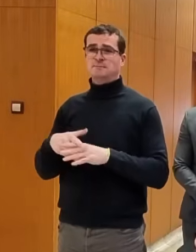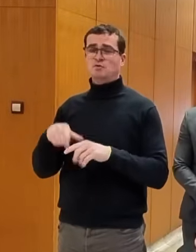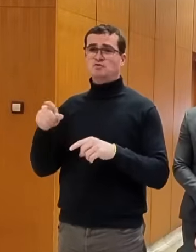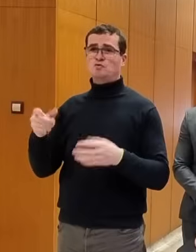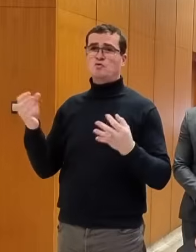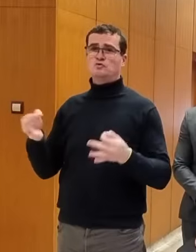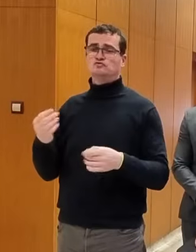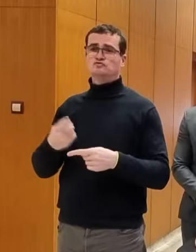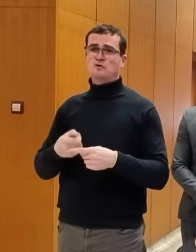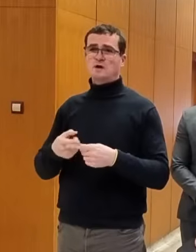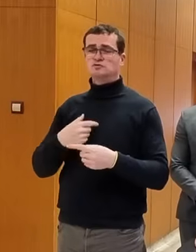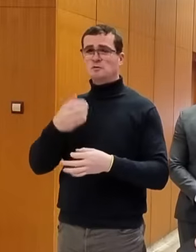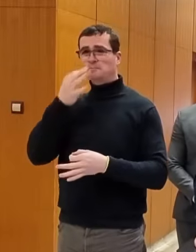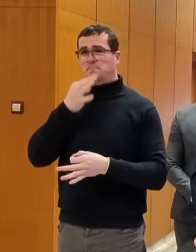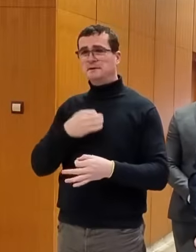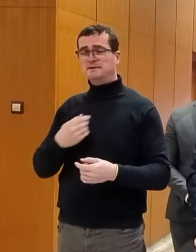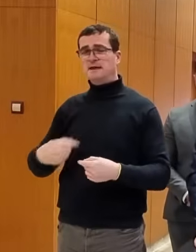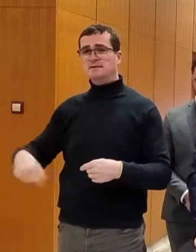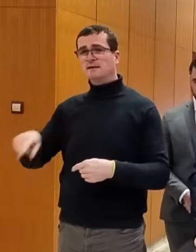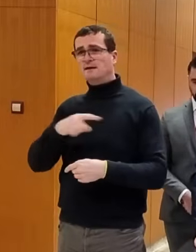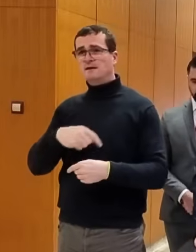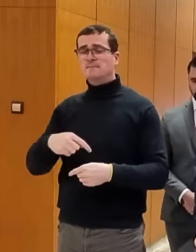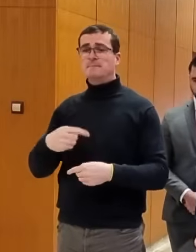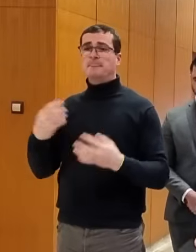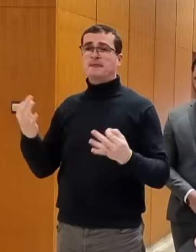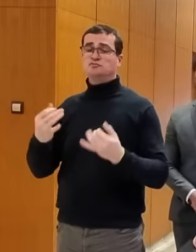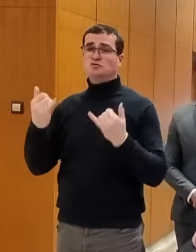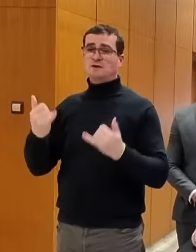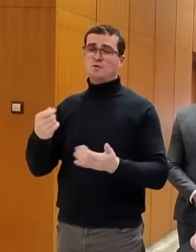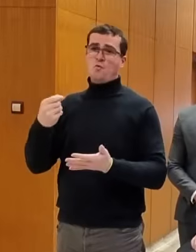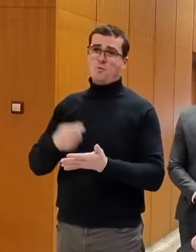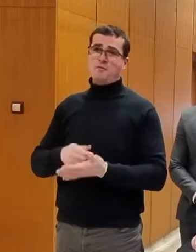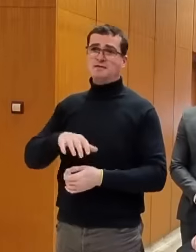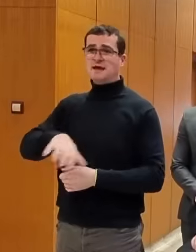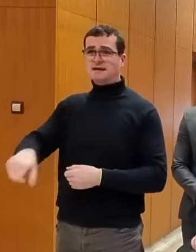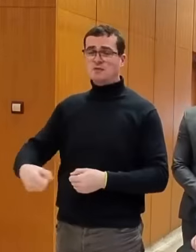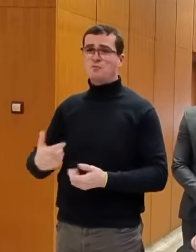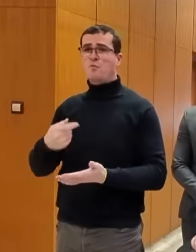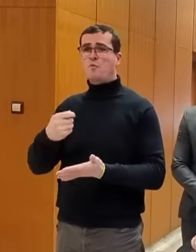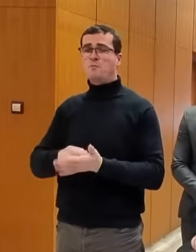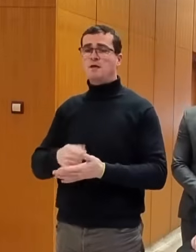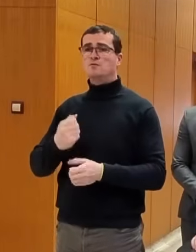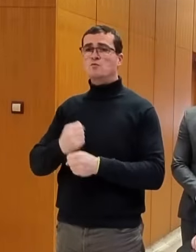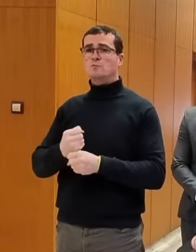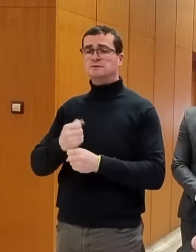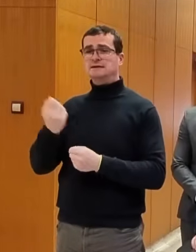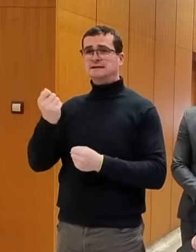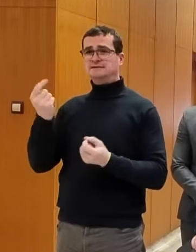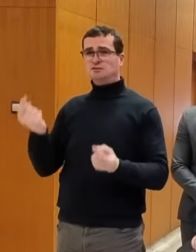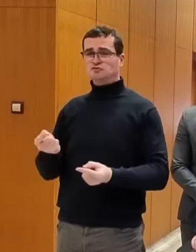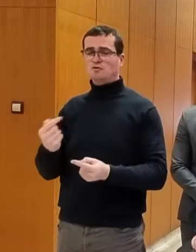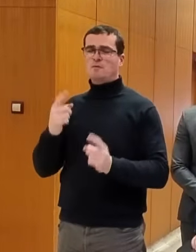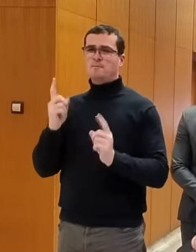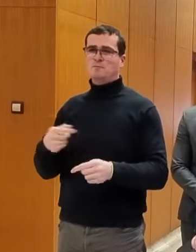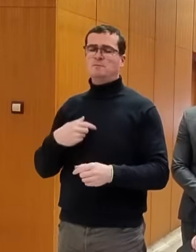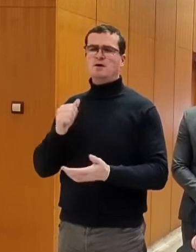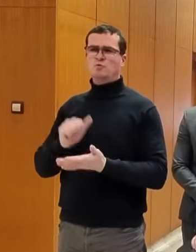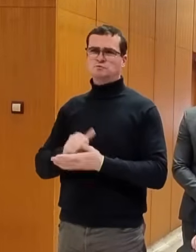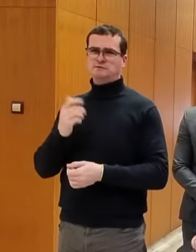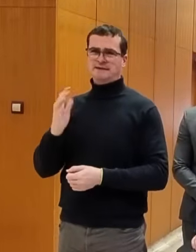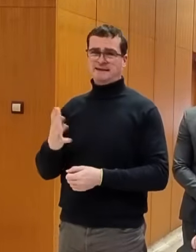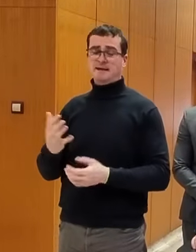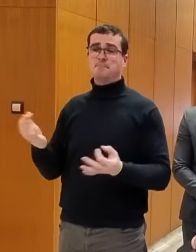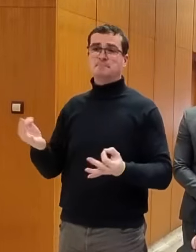to, čo sa častokrát pýtate, že či sa dnes oplatí kradnúť alebo oplatí páchať trestnú činnosť, tak musím povedať, že určite